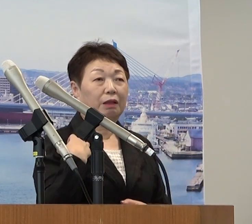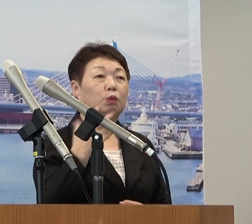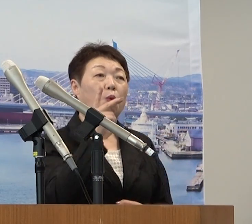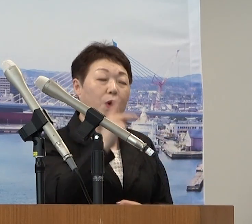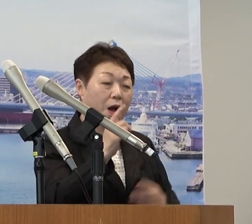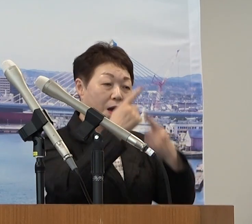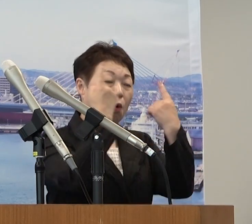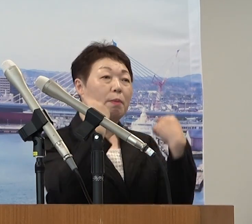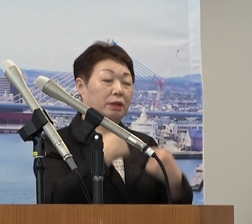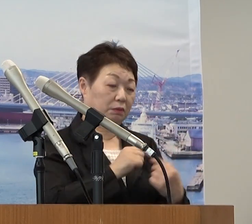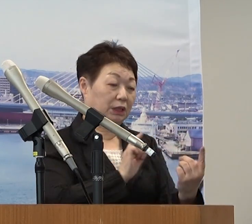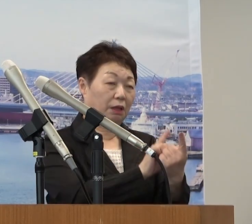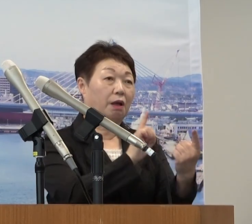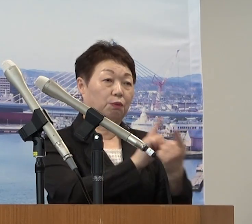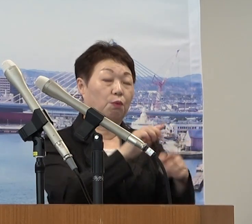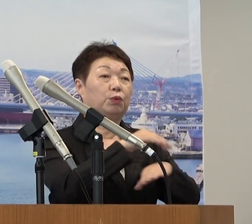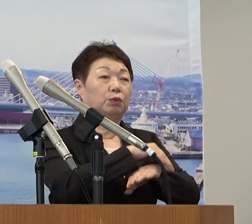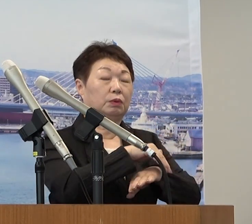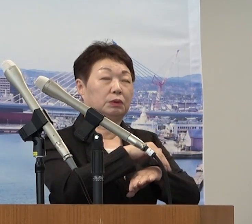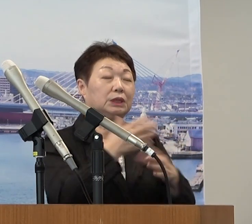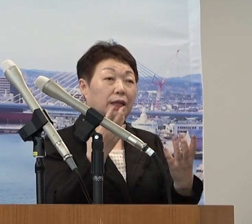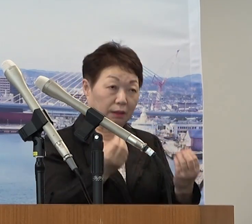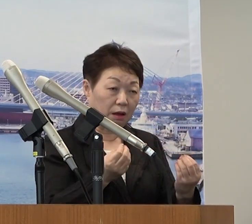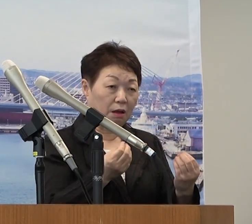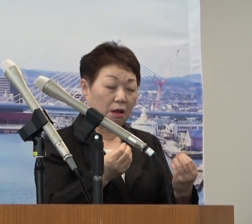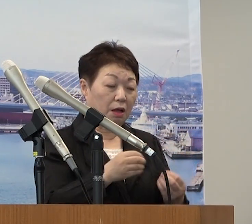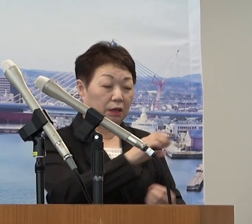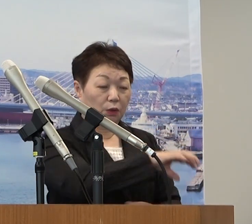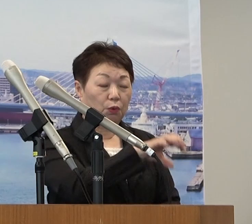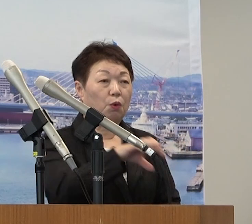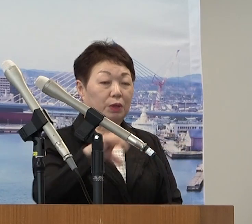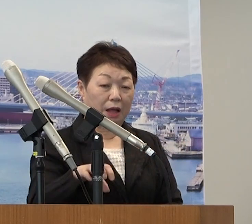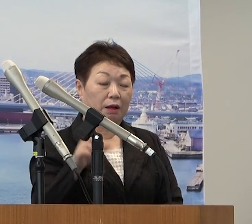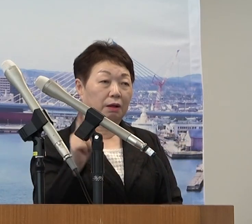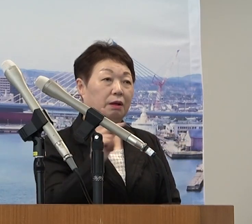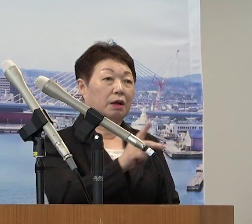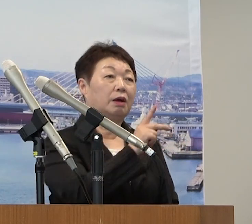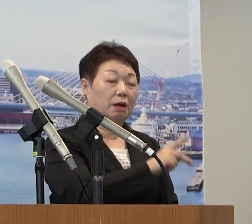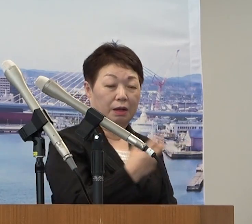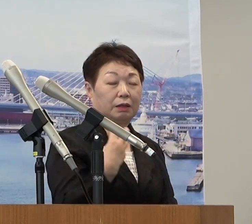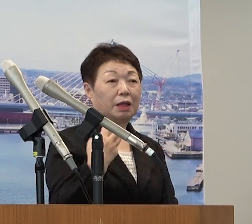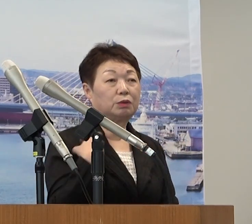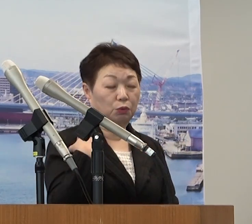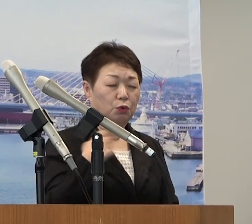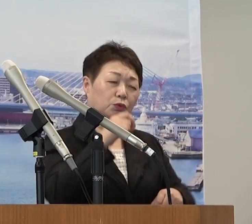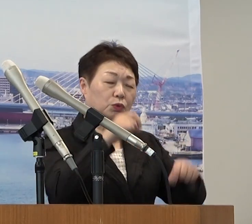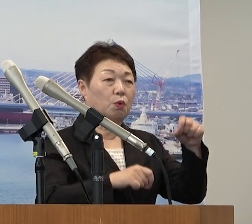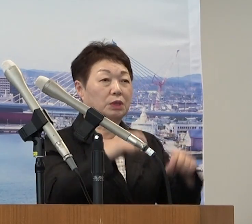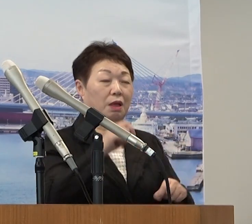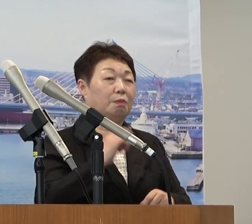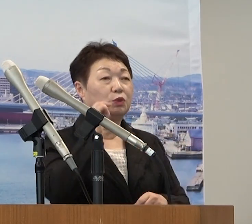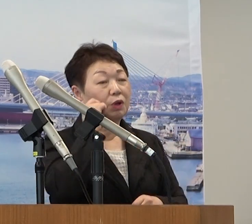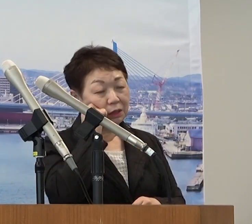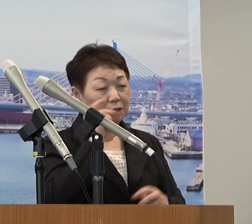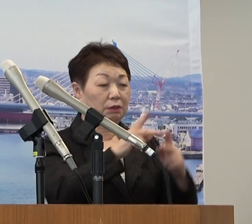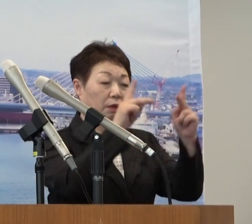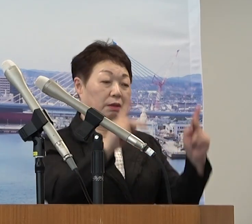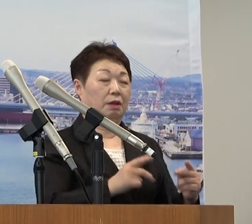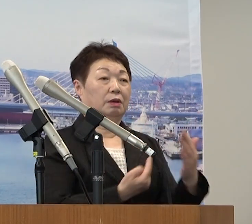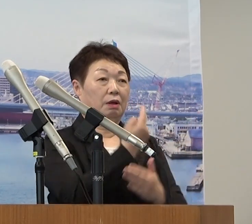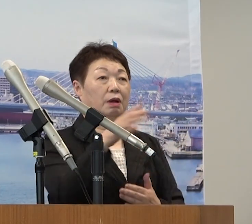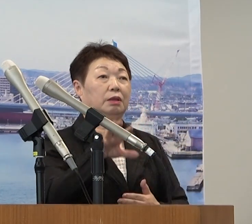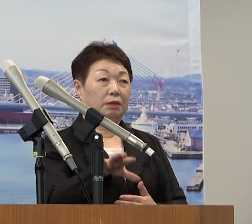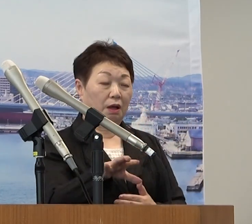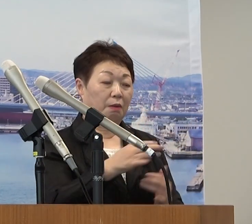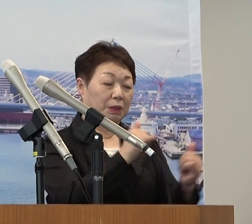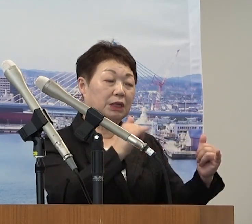個別に対応しておりましたが、複数部署が関係する場合に調整が難航するなどの課題があり、民